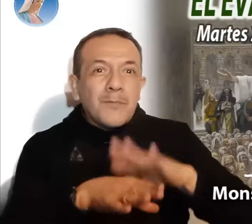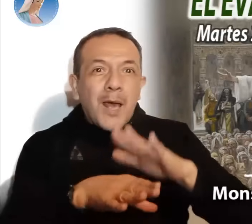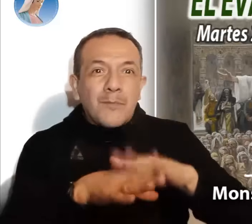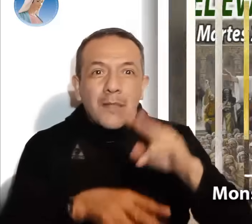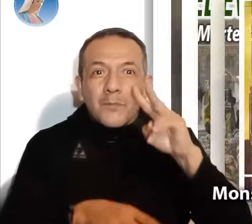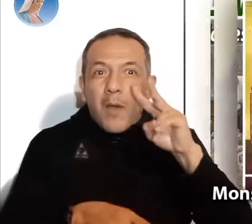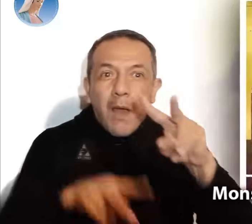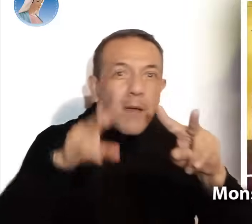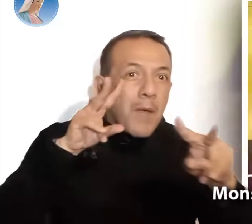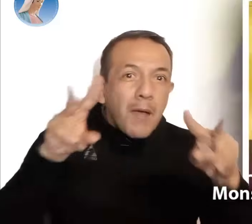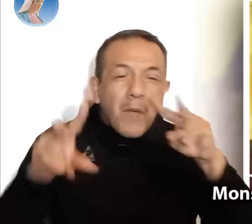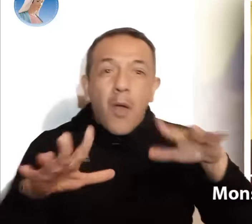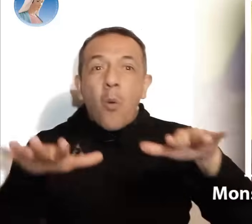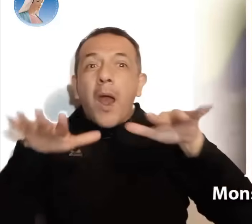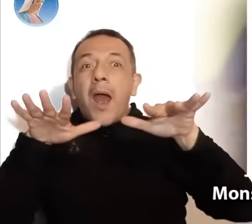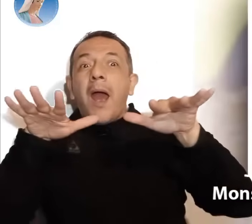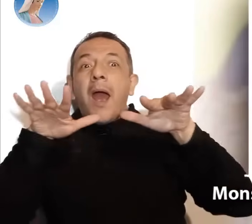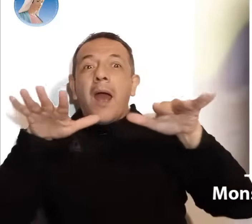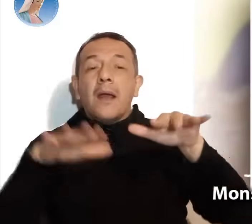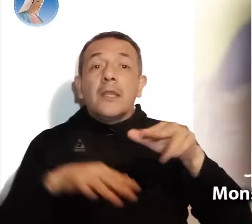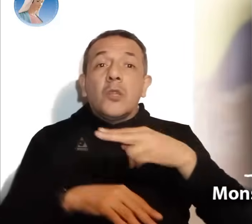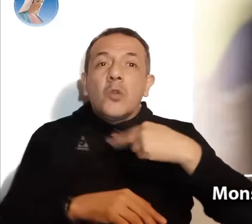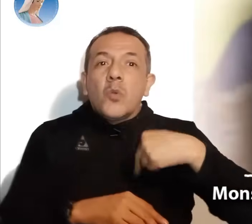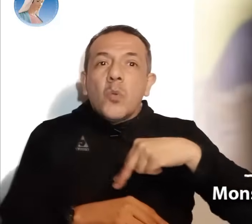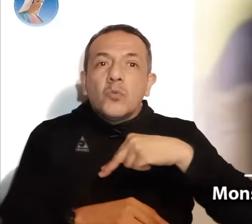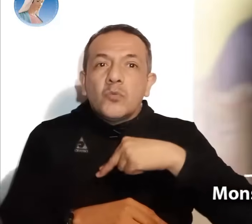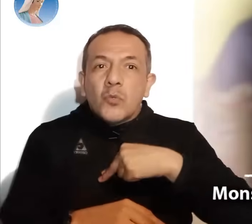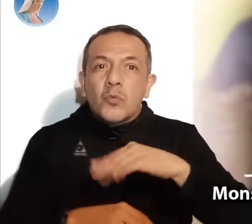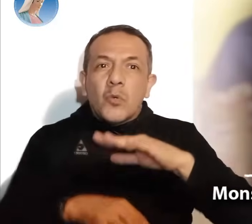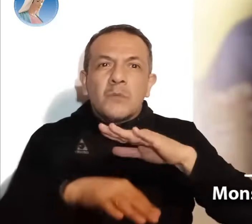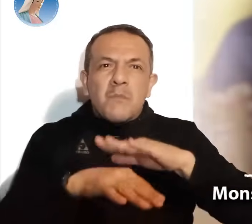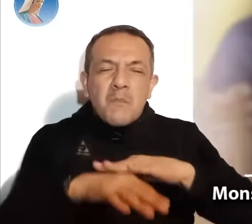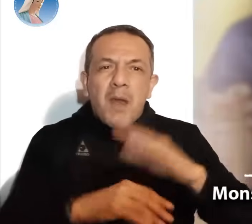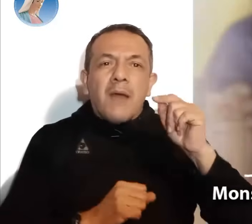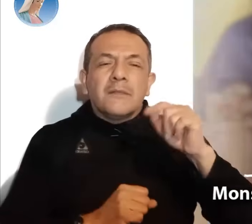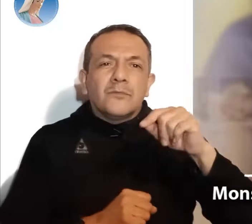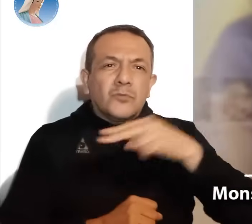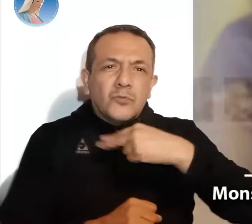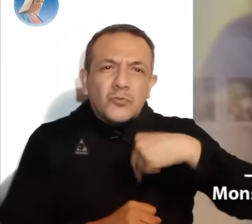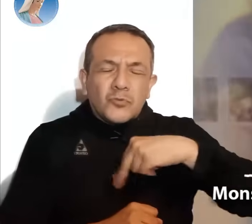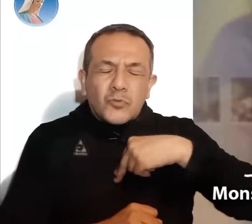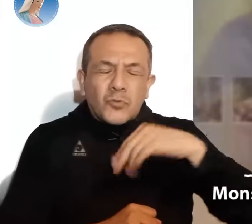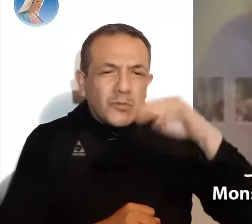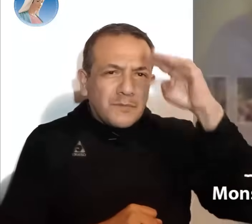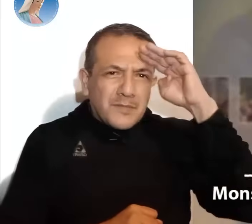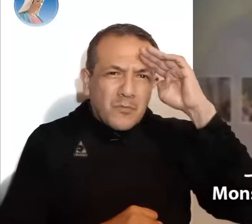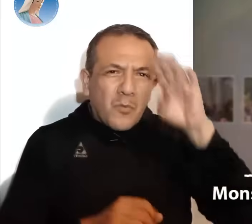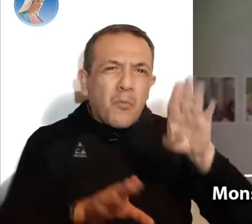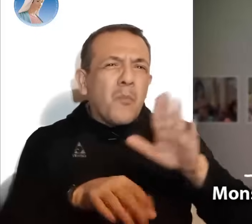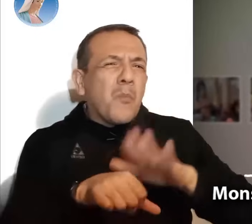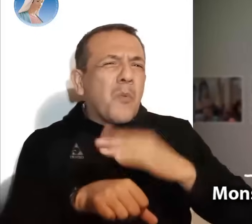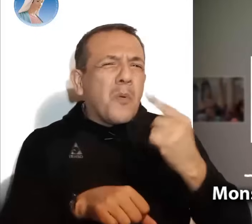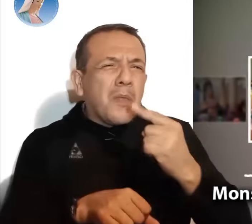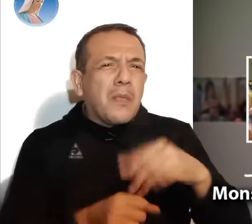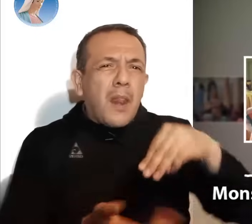grandezas, más parece asombrarnos la incógnita sobre las razones de su desaparición.